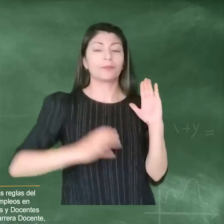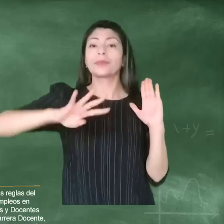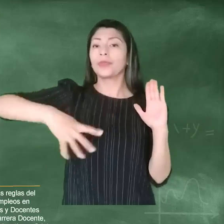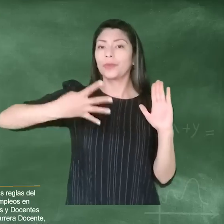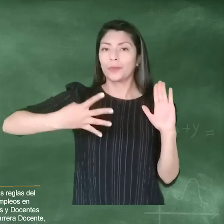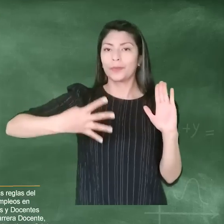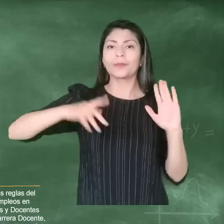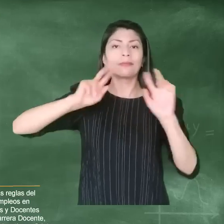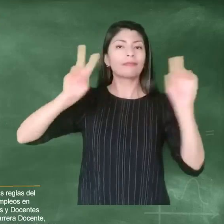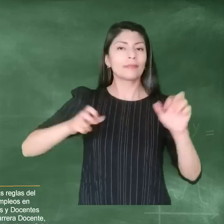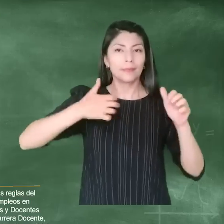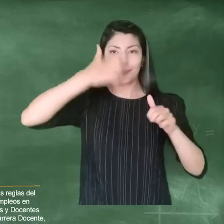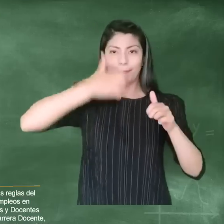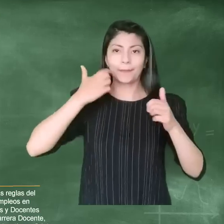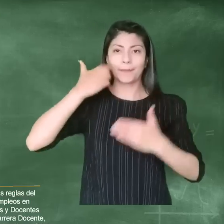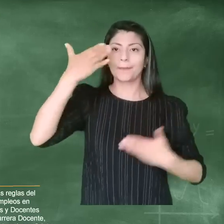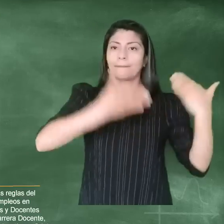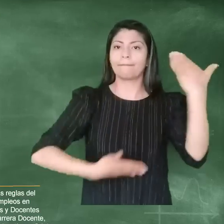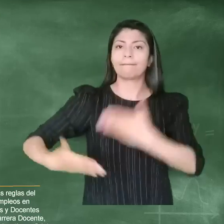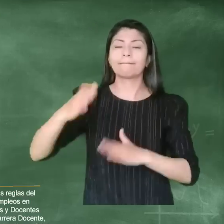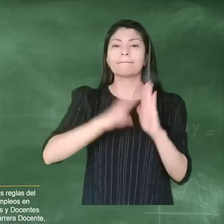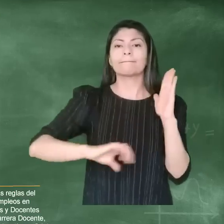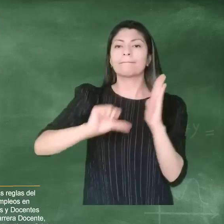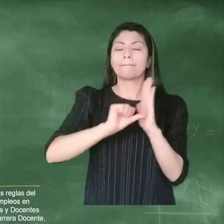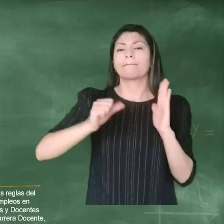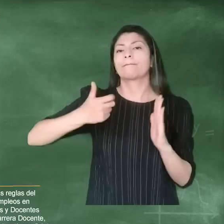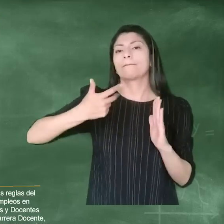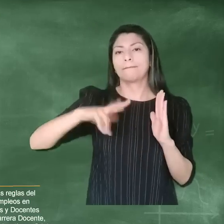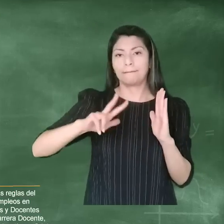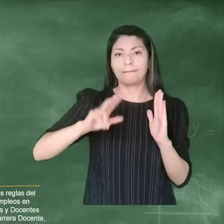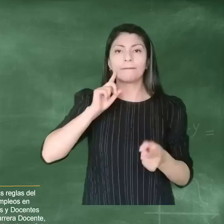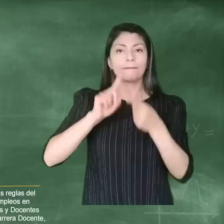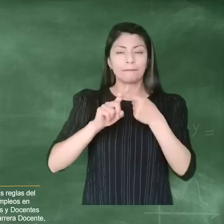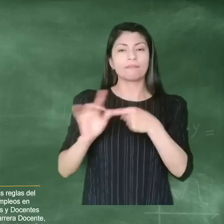Capítulo 4. Pruebas.